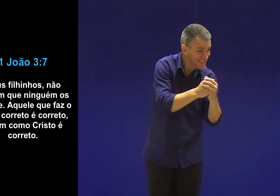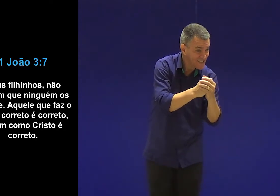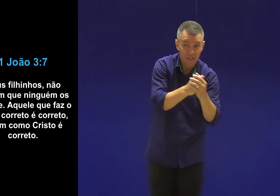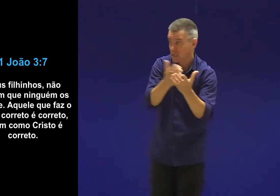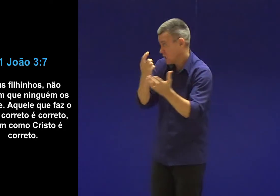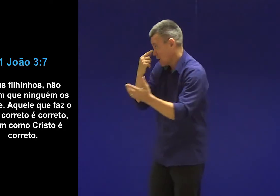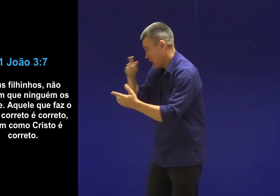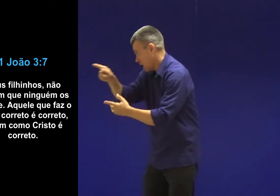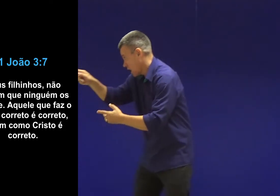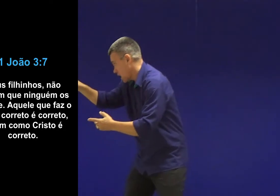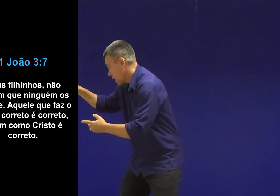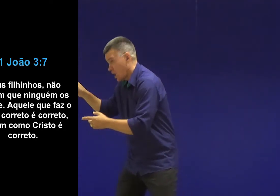salvo. Amém?